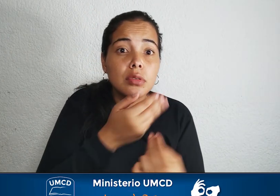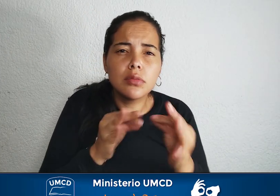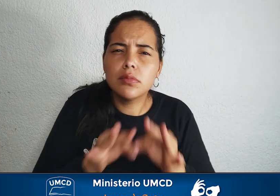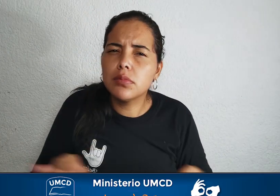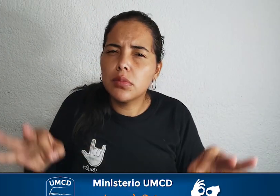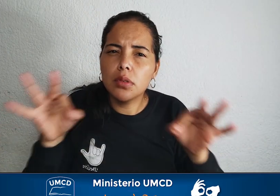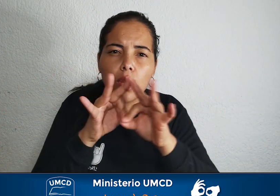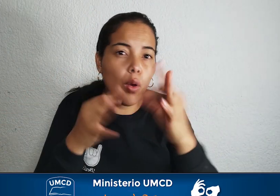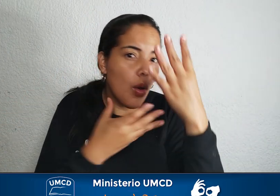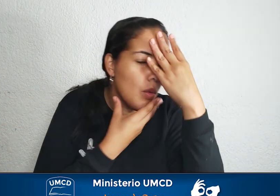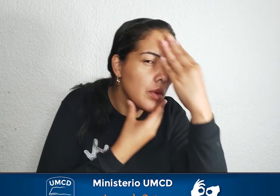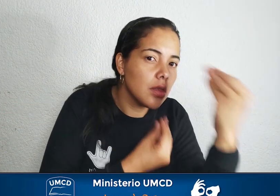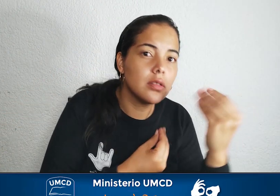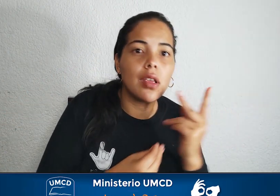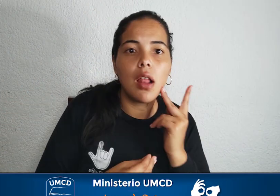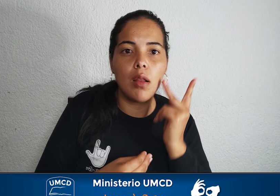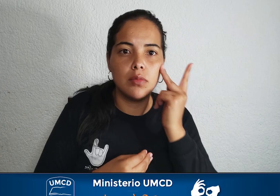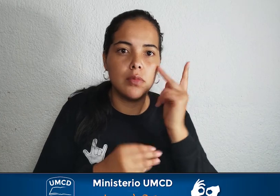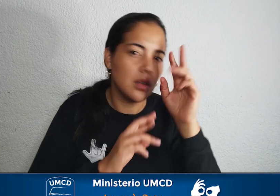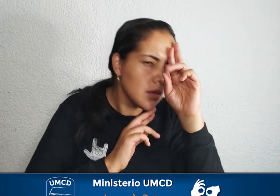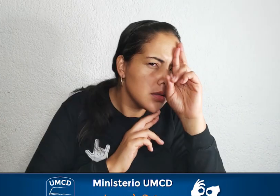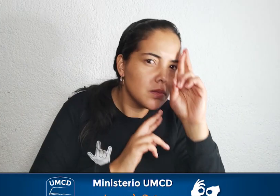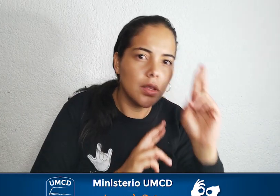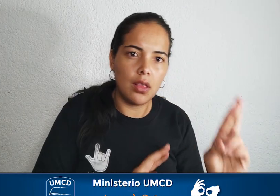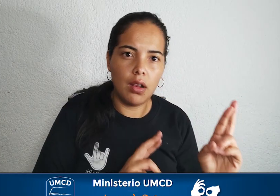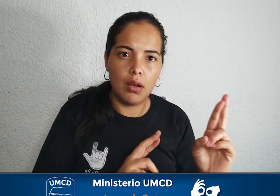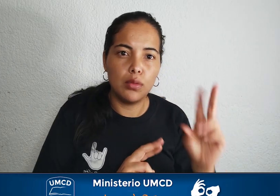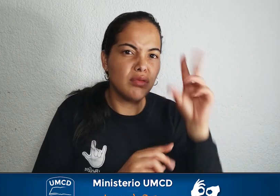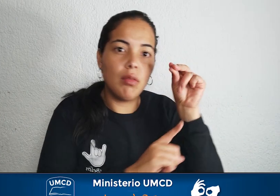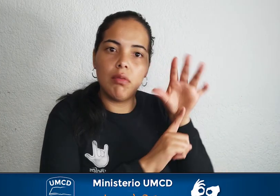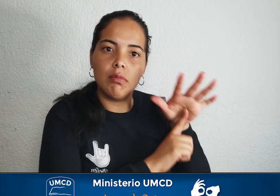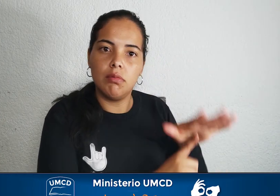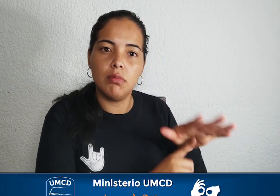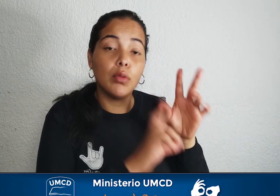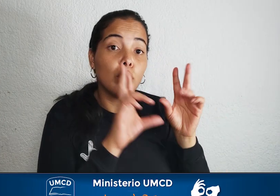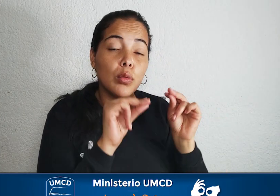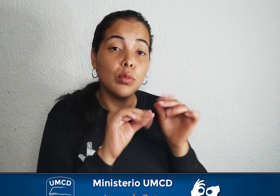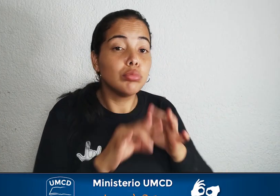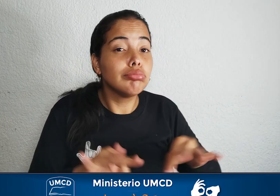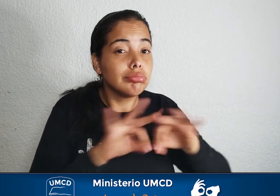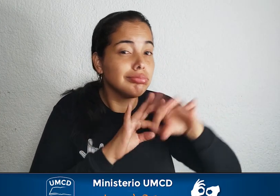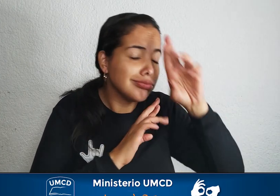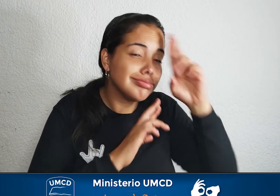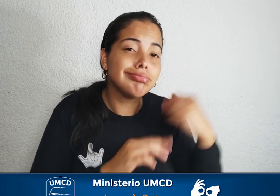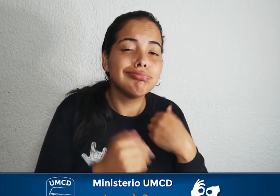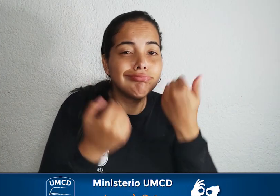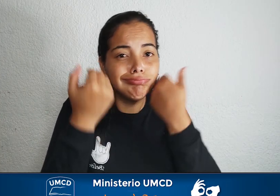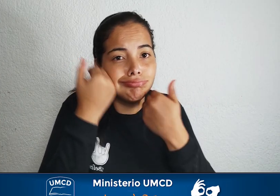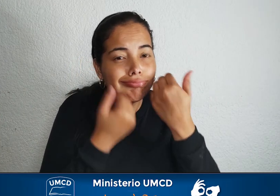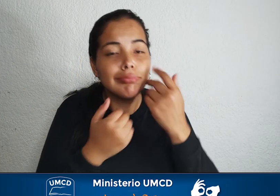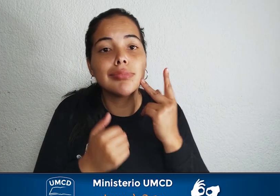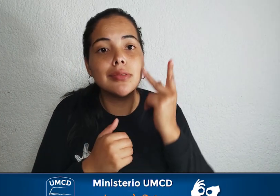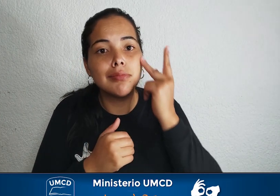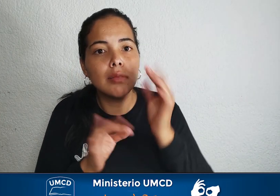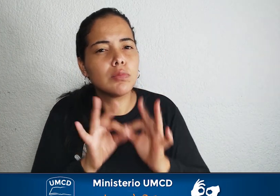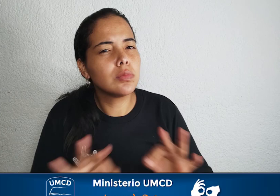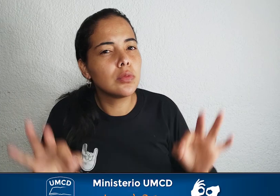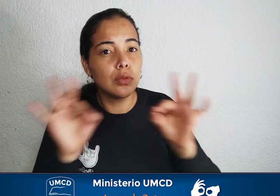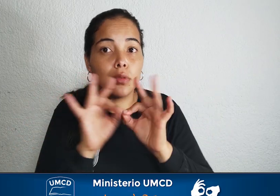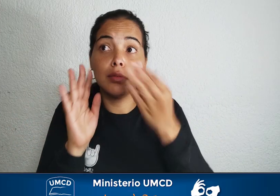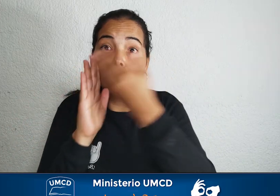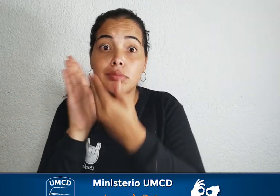respeto, nuestra honra como hijos es honrarlos a ellos. Y de esa manera honramos la voluntad de